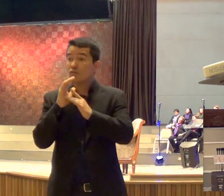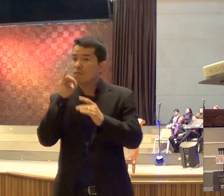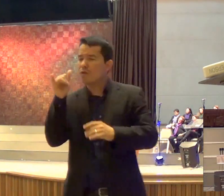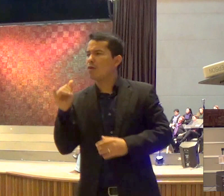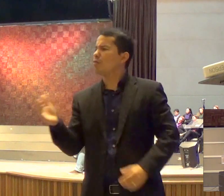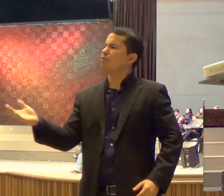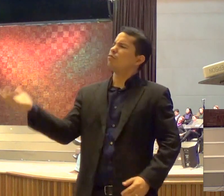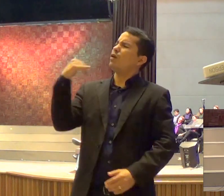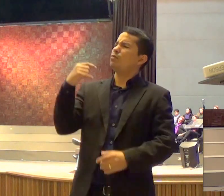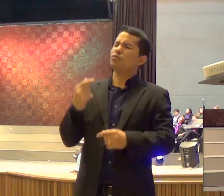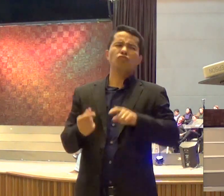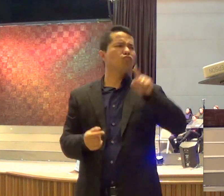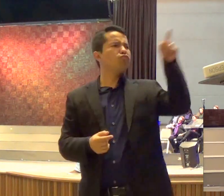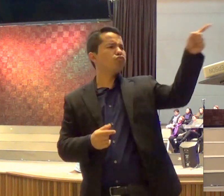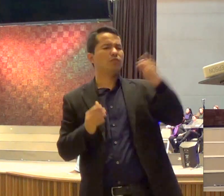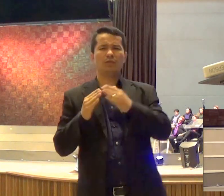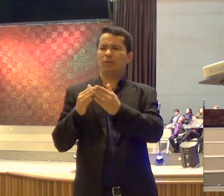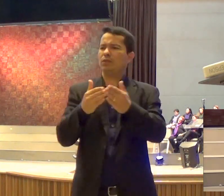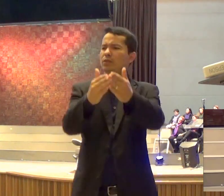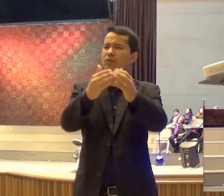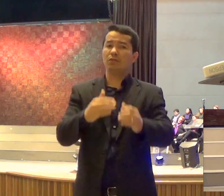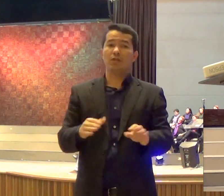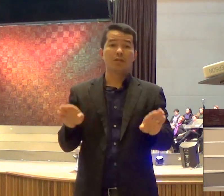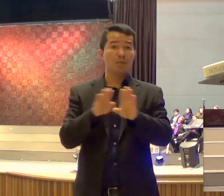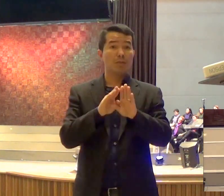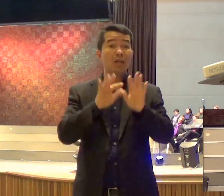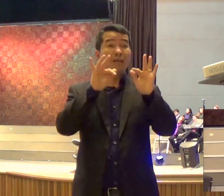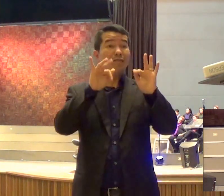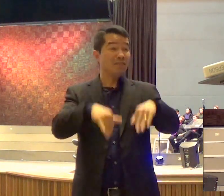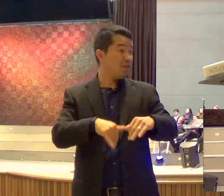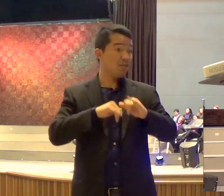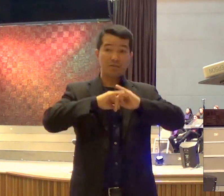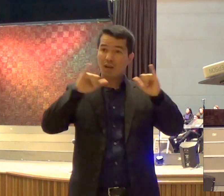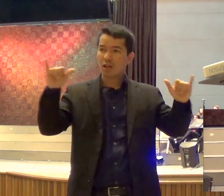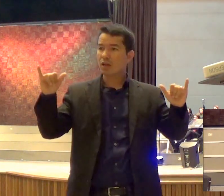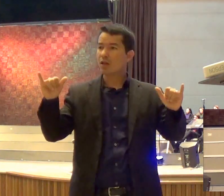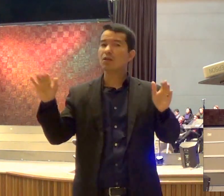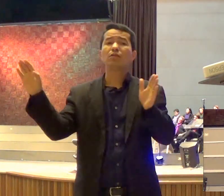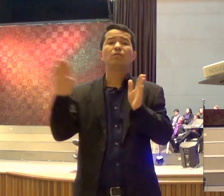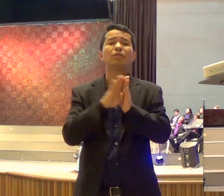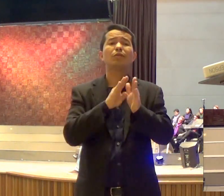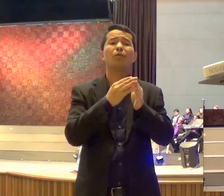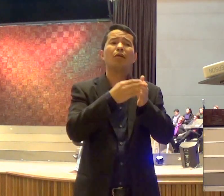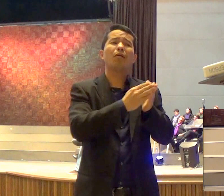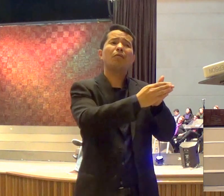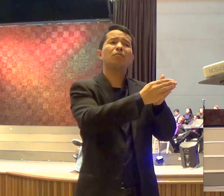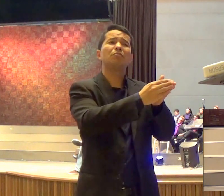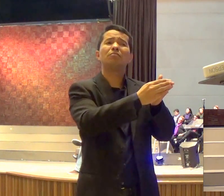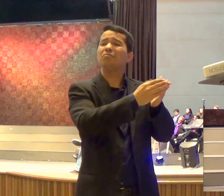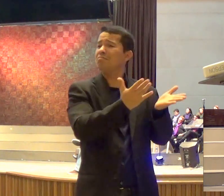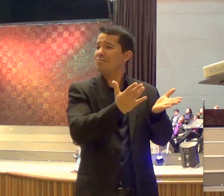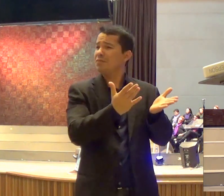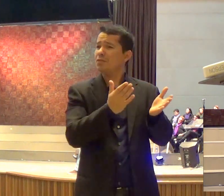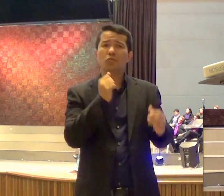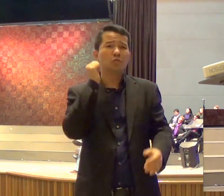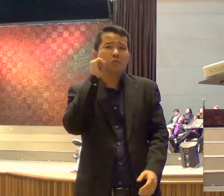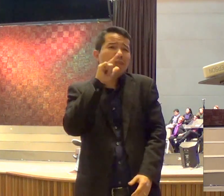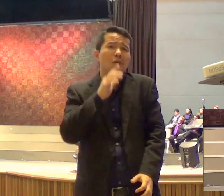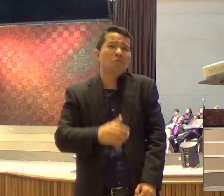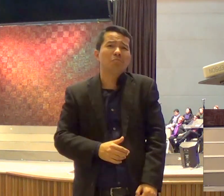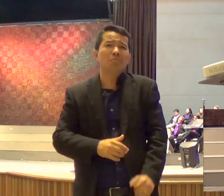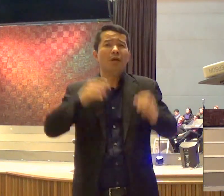lado e o último Versículo que nós lemos vai dizer que eles chegaram aonde lá do outro lado